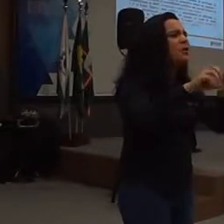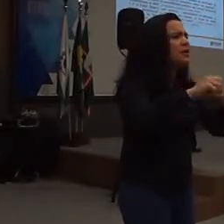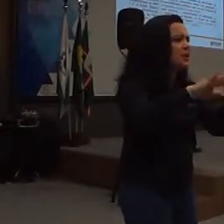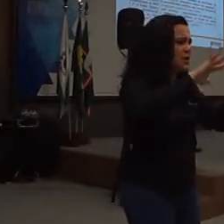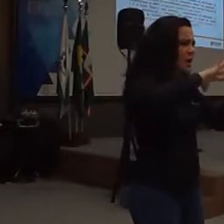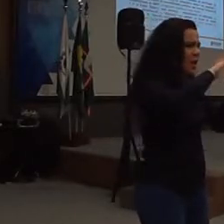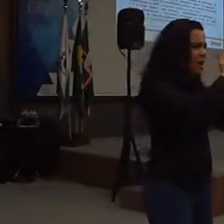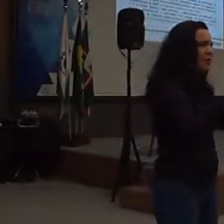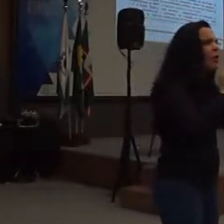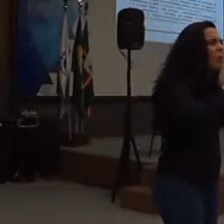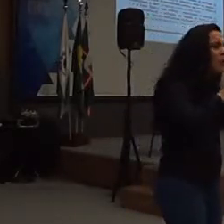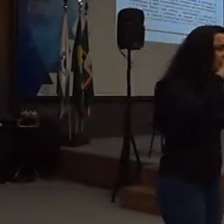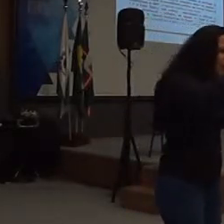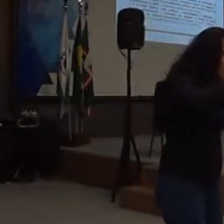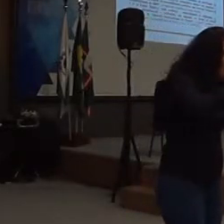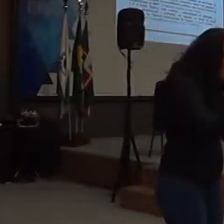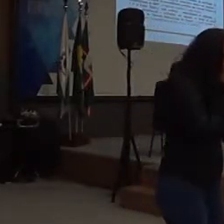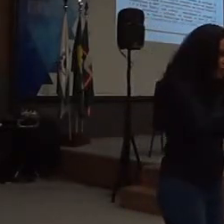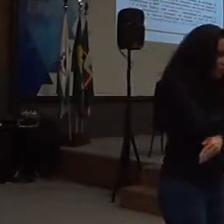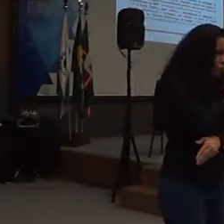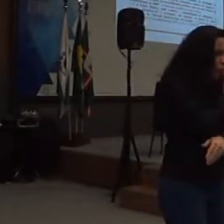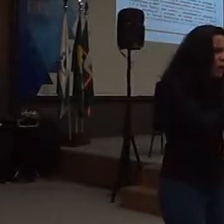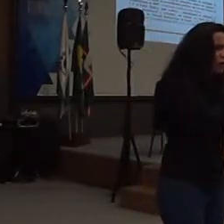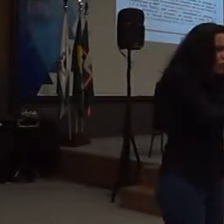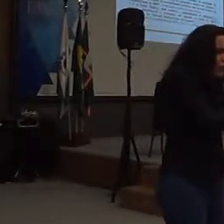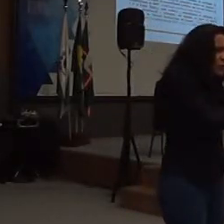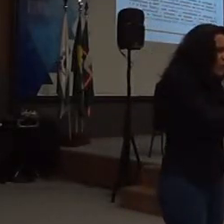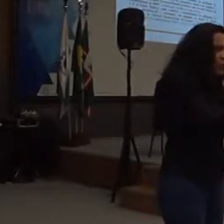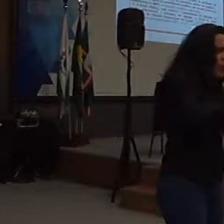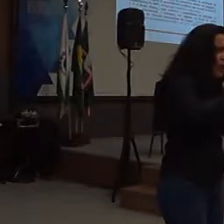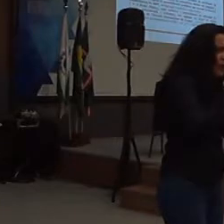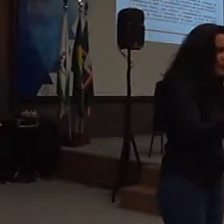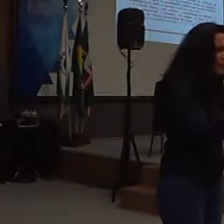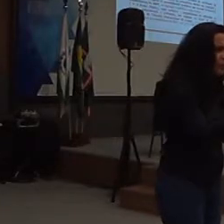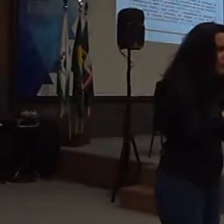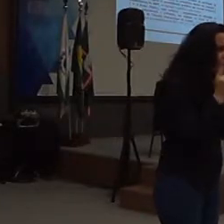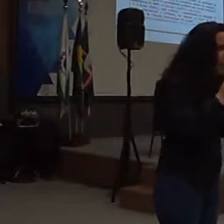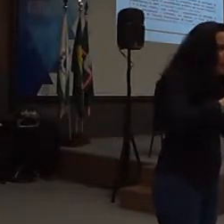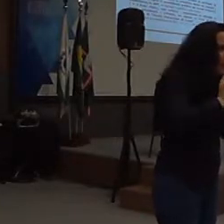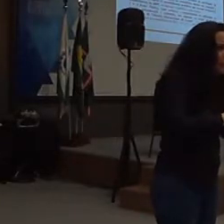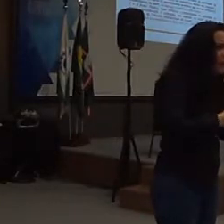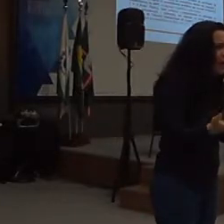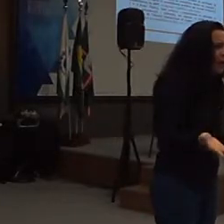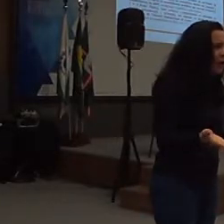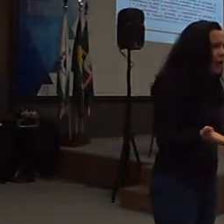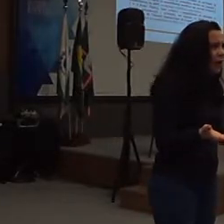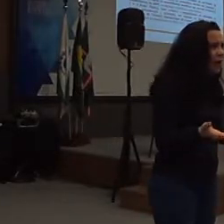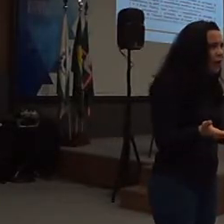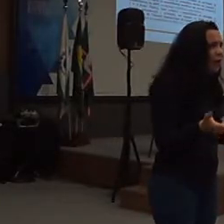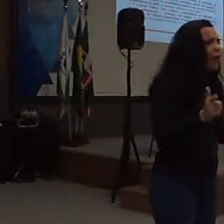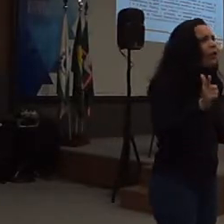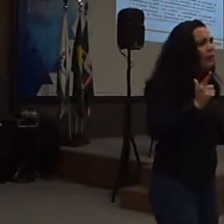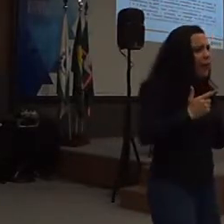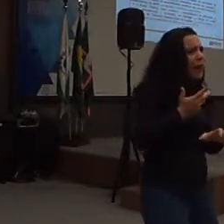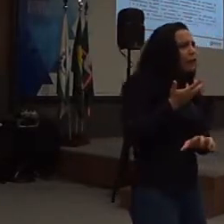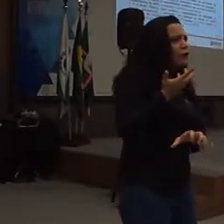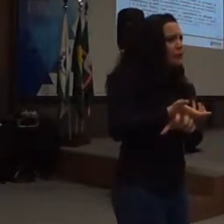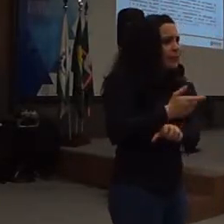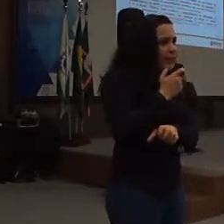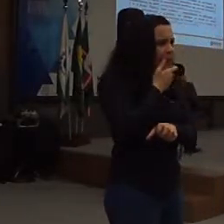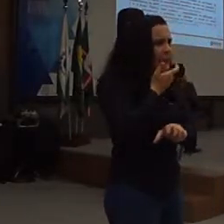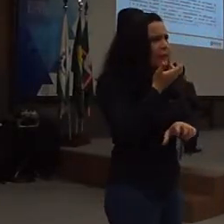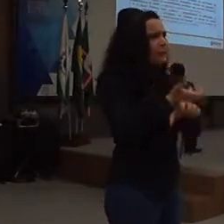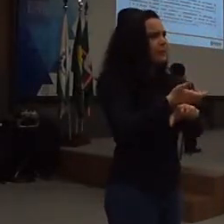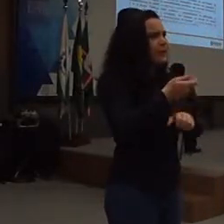de Libras no ensino fundamental? Qual é o problema? Colocam cadeiras e mais cadeiras, mudam aquela grade